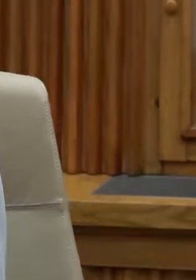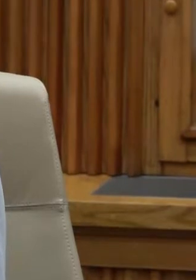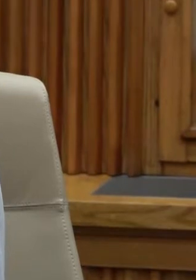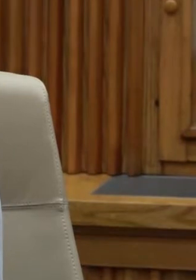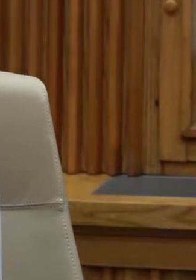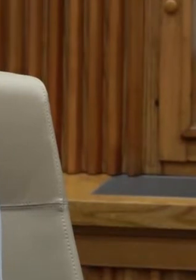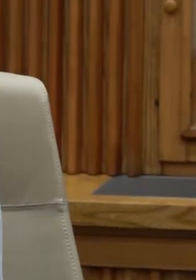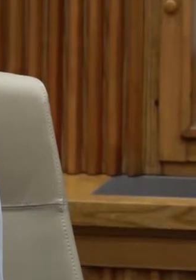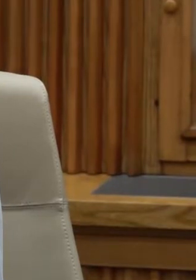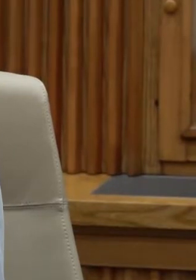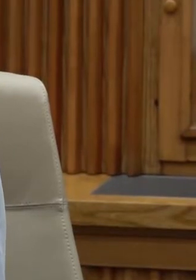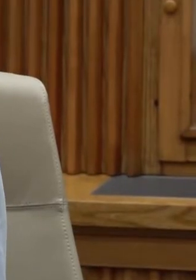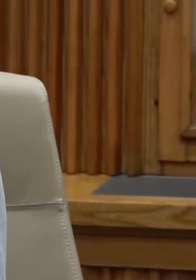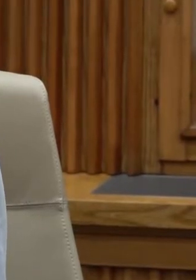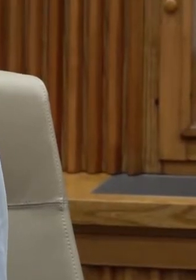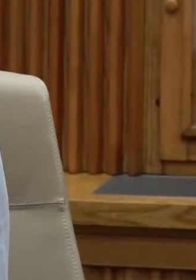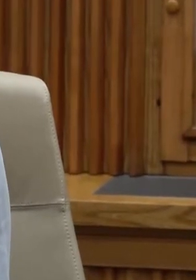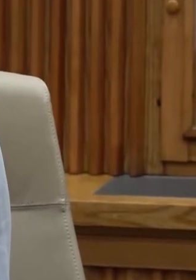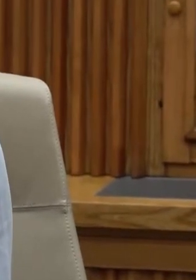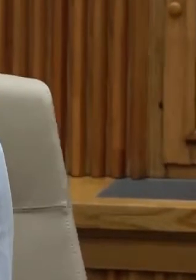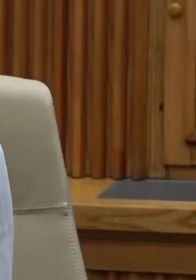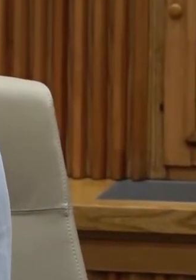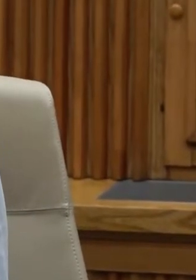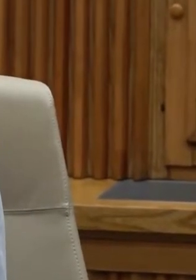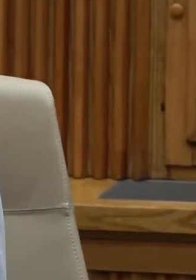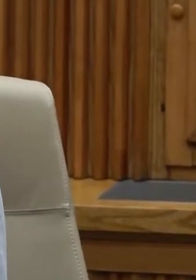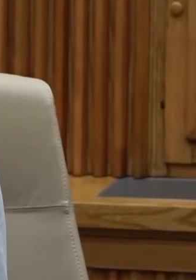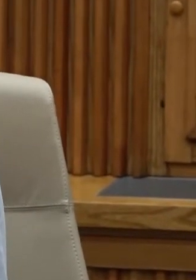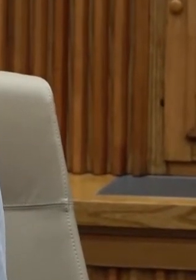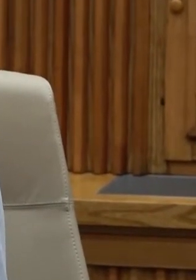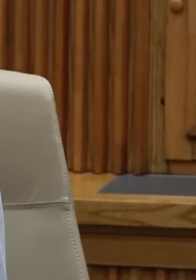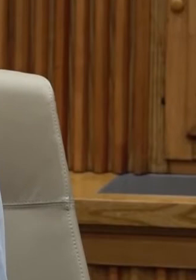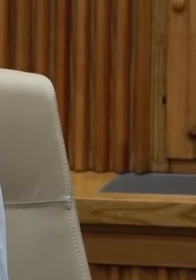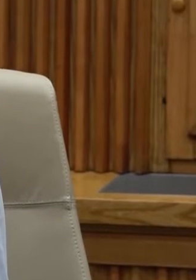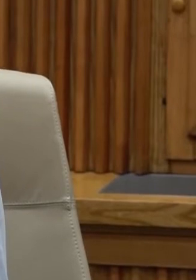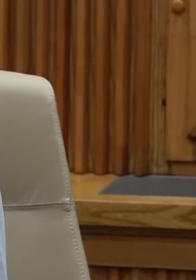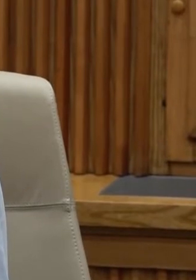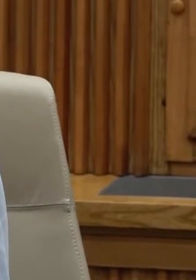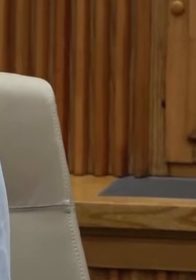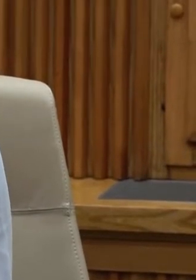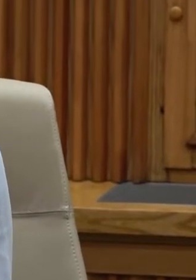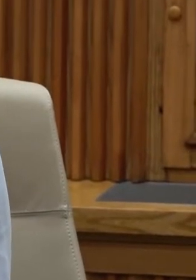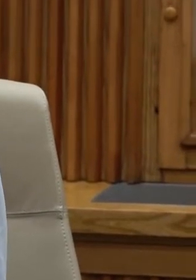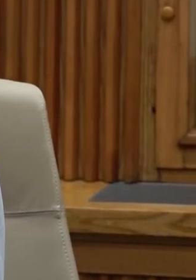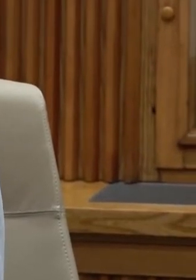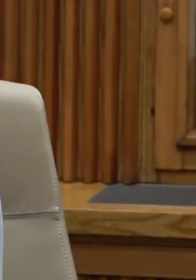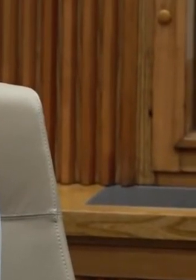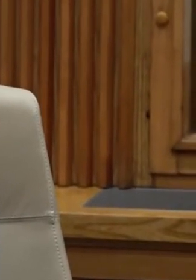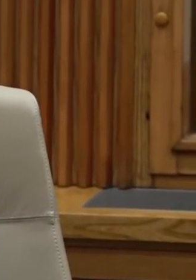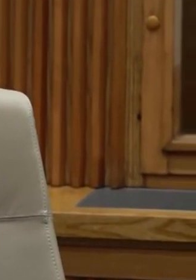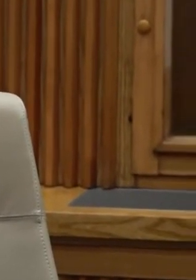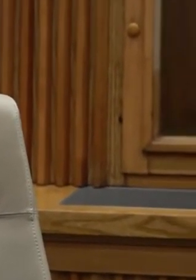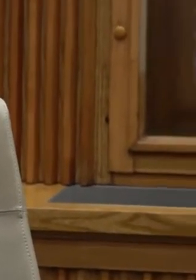povezani predvsem z nezmožnostjo izvoza blaga na italijanski trg. Prva takšna težava se